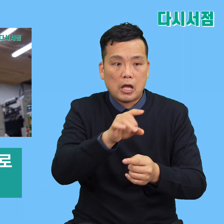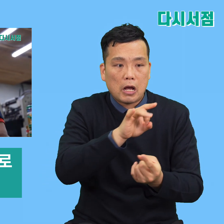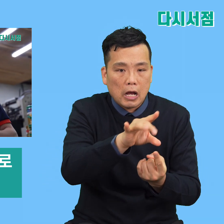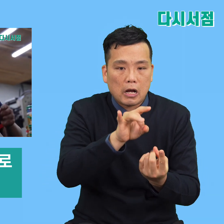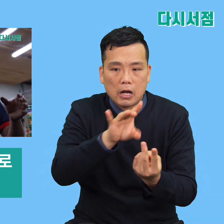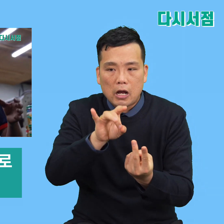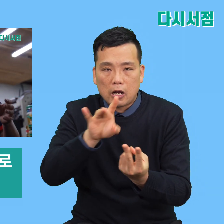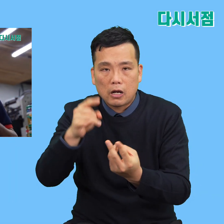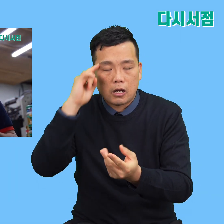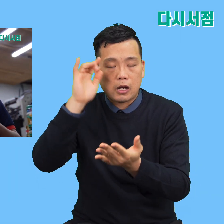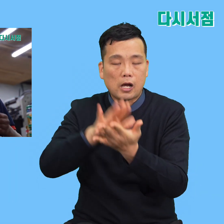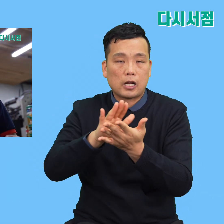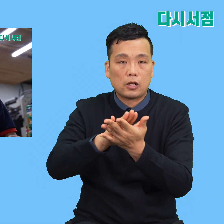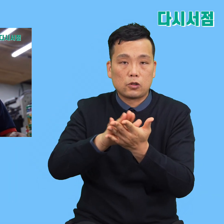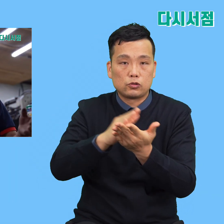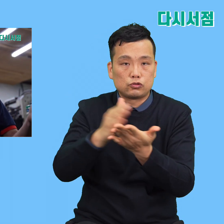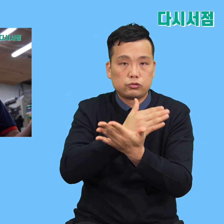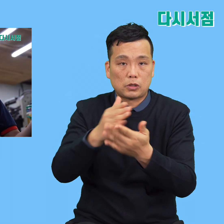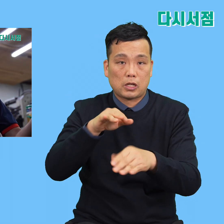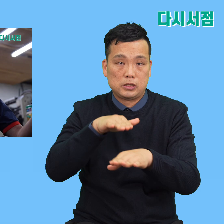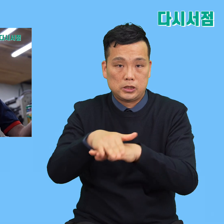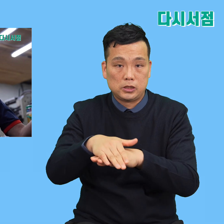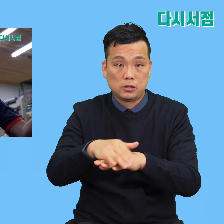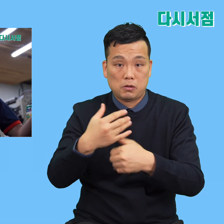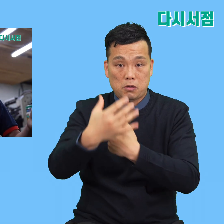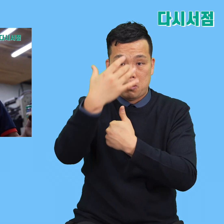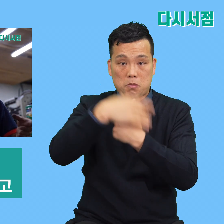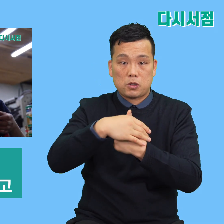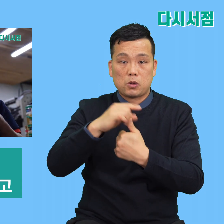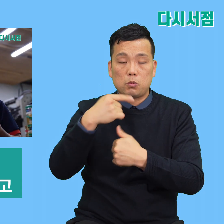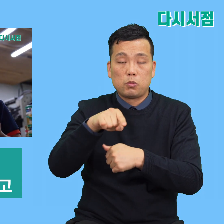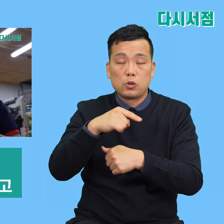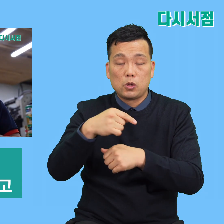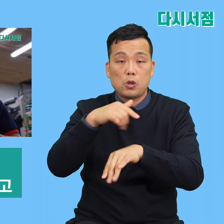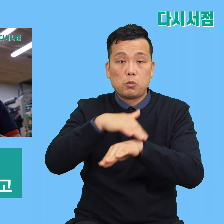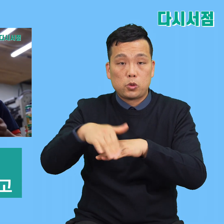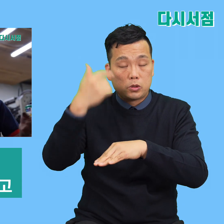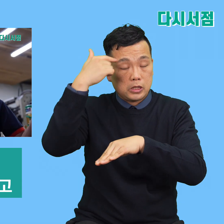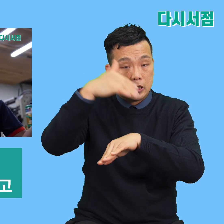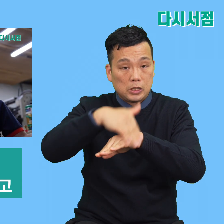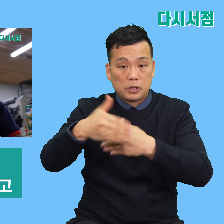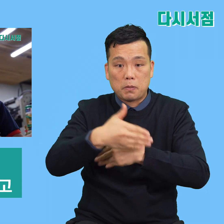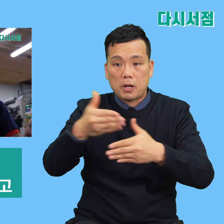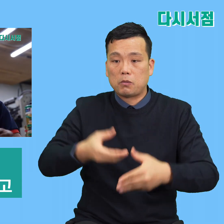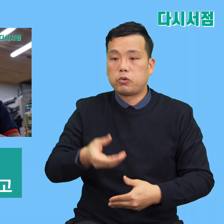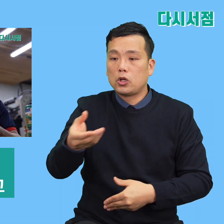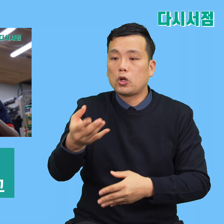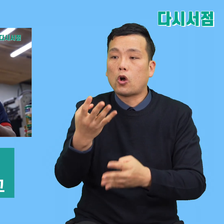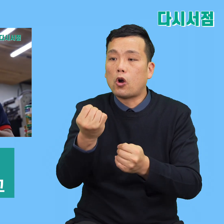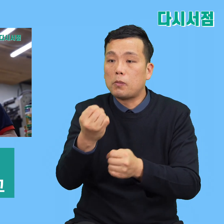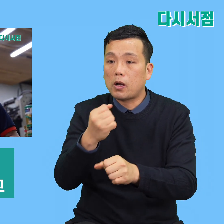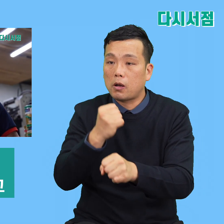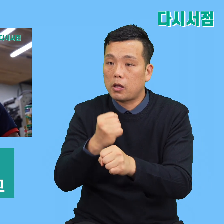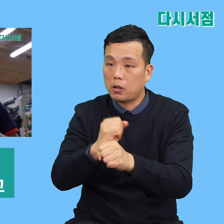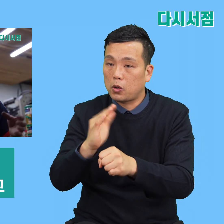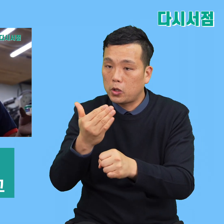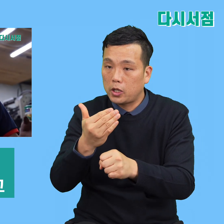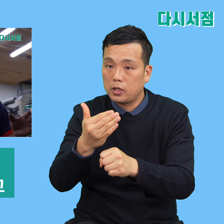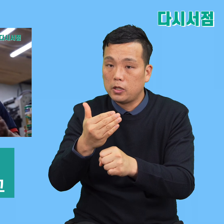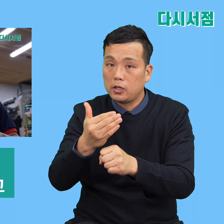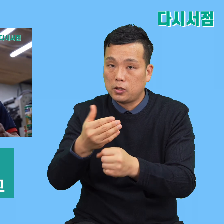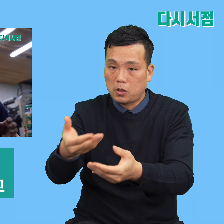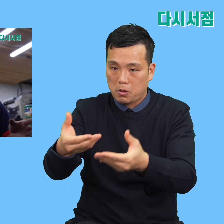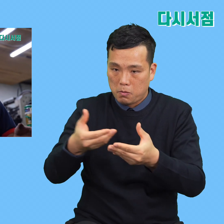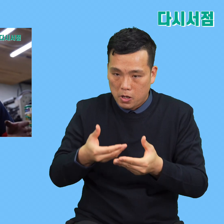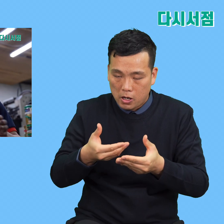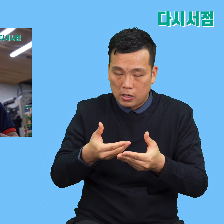거야. 그럼 통으로 주는 거는 이제 일반 뭐 기획실을 불러갖고 이게 얼마냐 해갖고 견적을 뽑아서 주는 거고 내가 이제 쫓아다니면 뭐